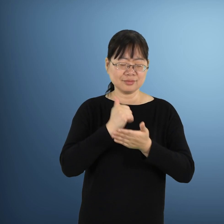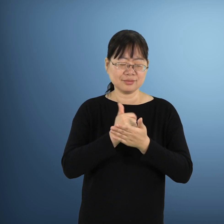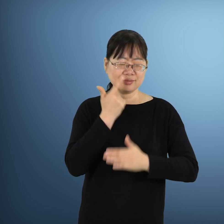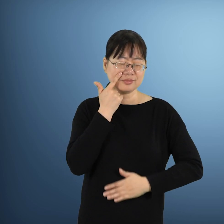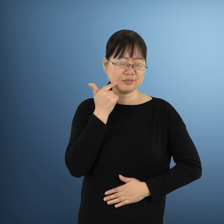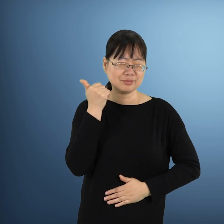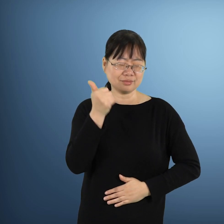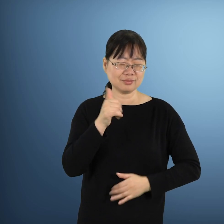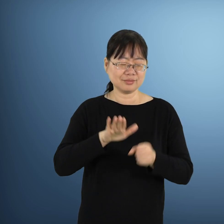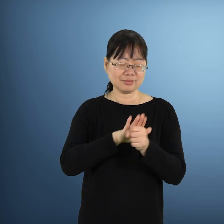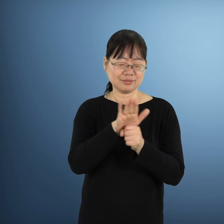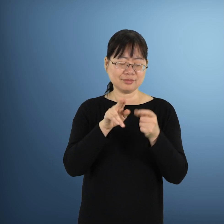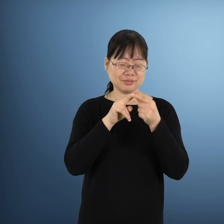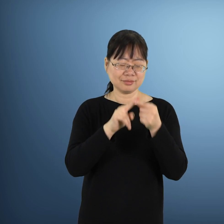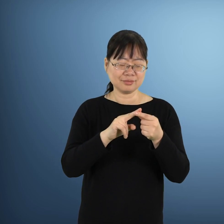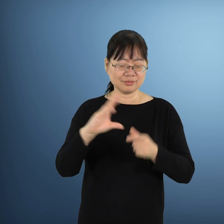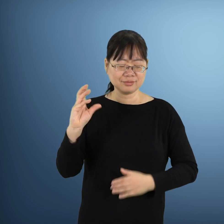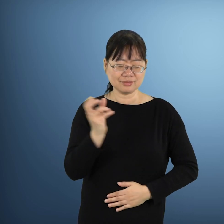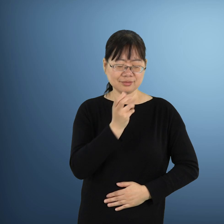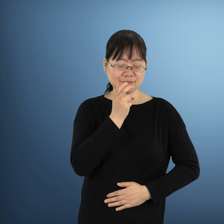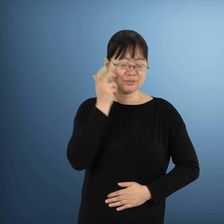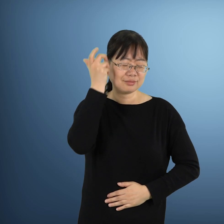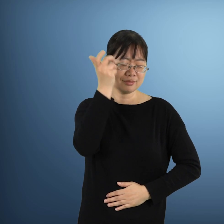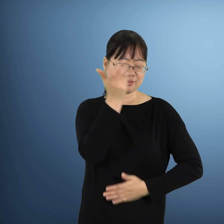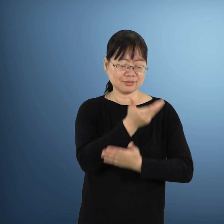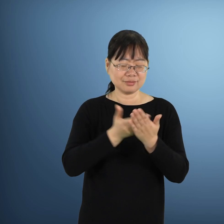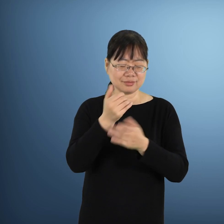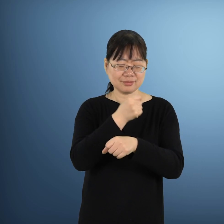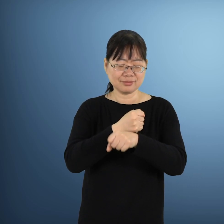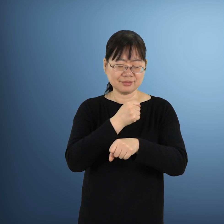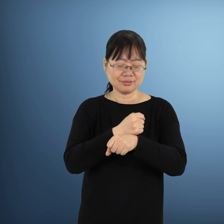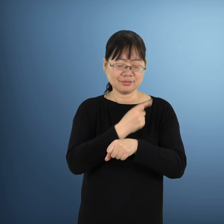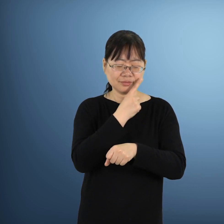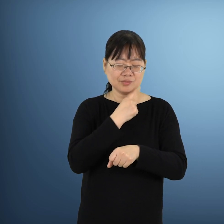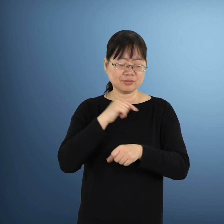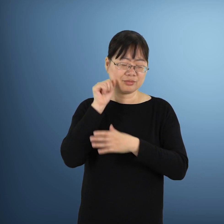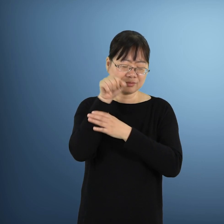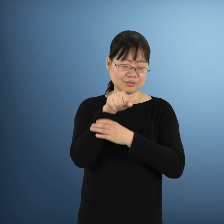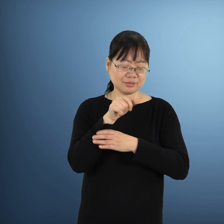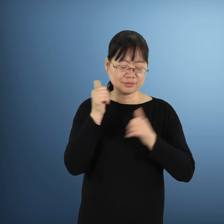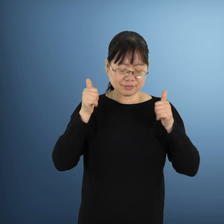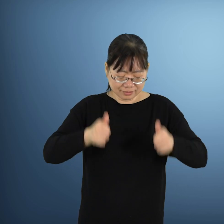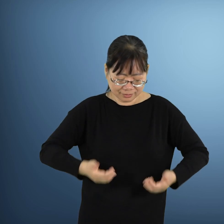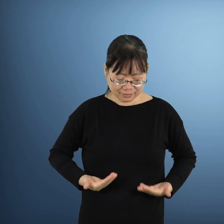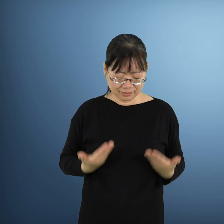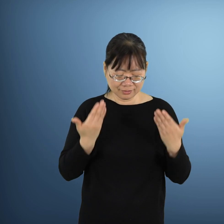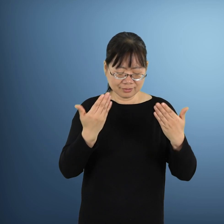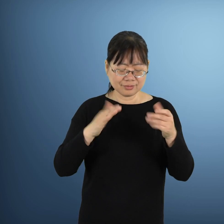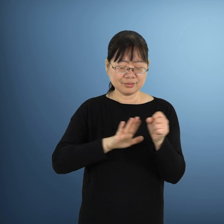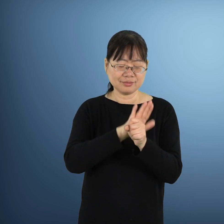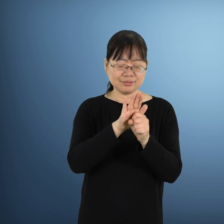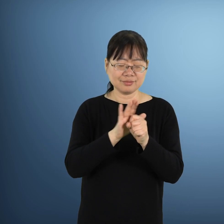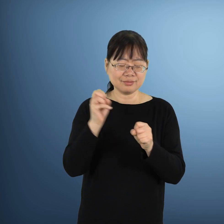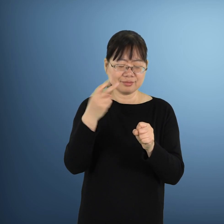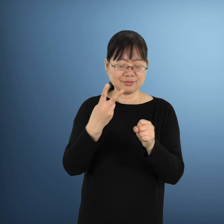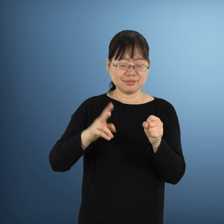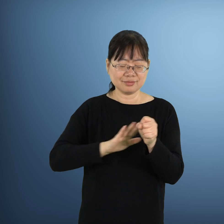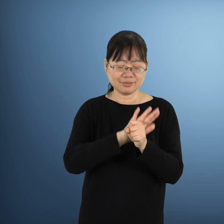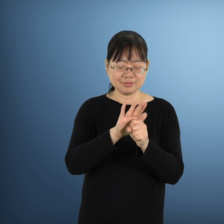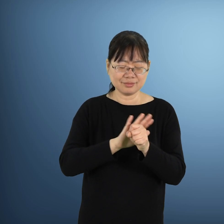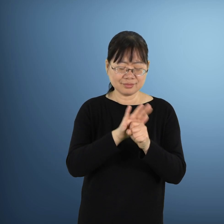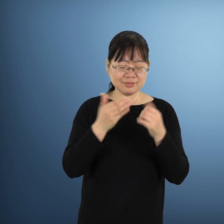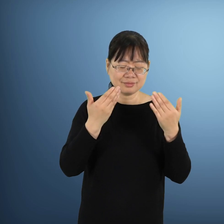하나님 아버지의 사랑과 성령님의 교통하심이 머리 숙여 경배를 드리는 사랑하고